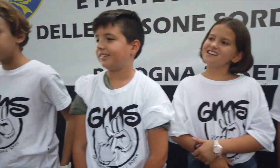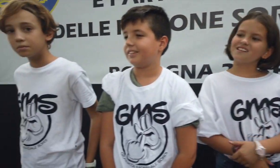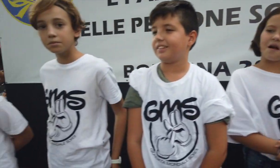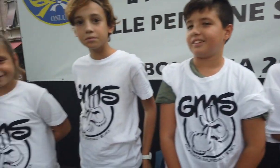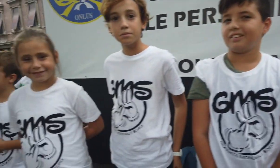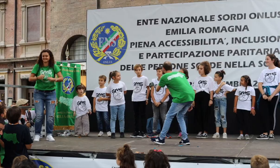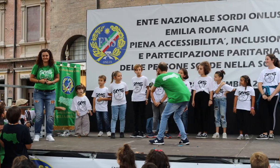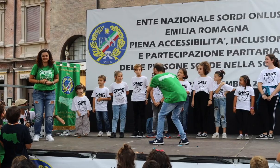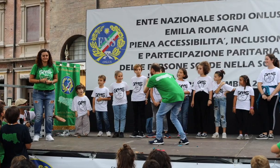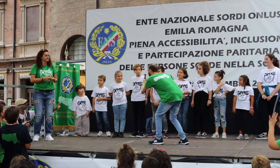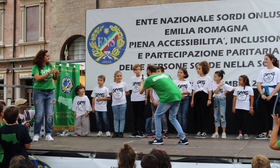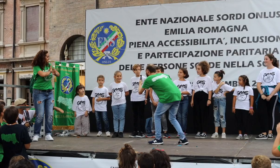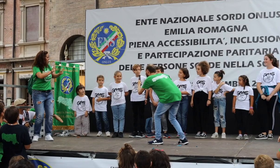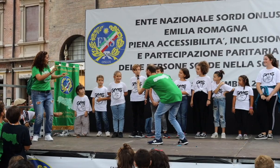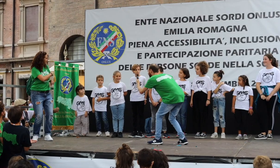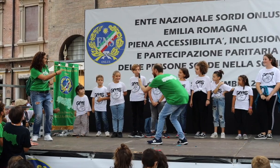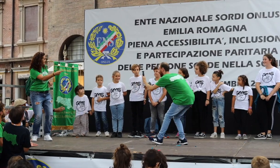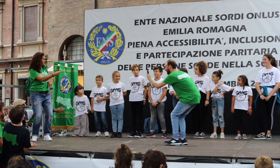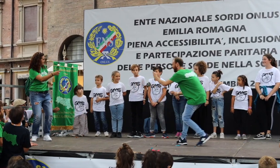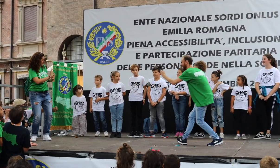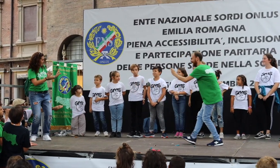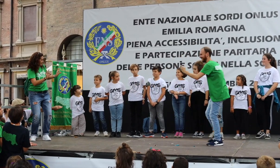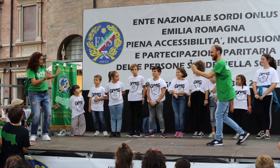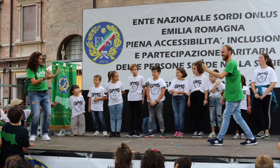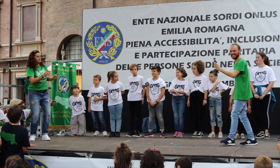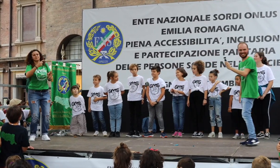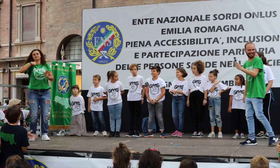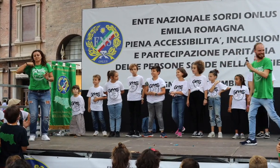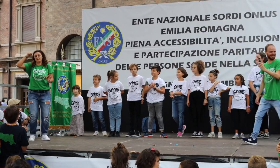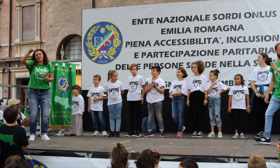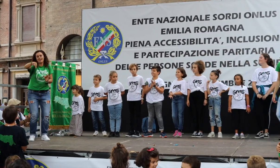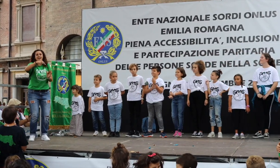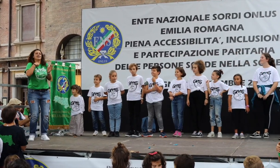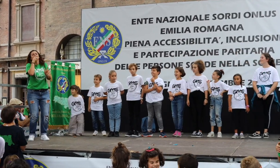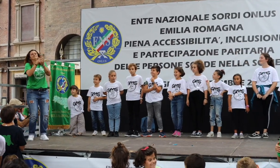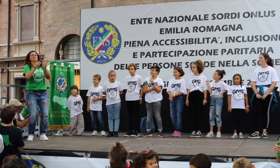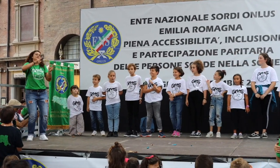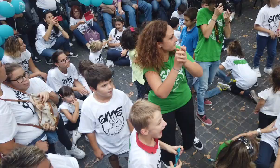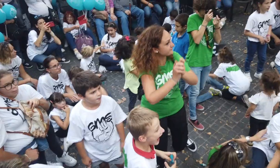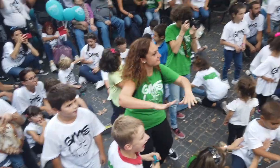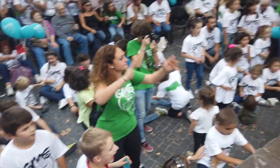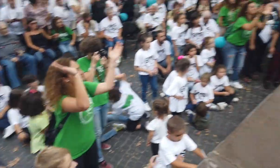cresciamo, noi invecchiamo e loro crescono. E saranno il nostro futuro. Adesso